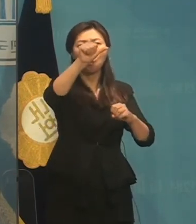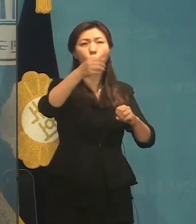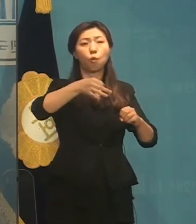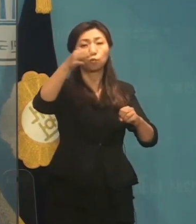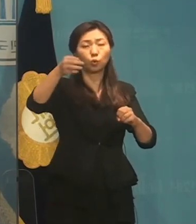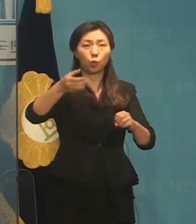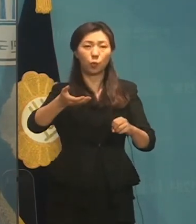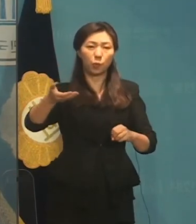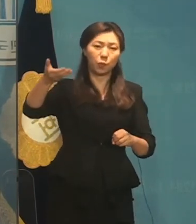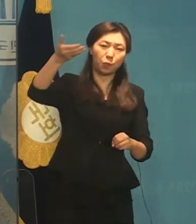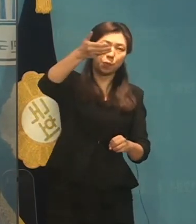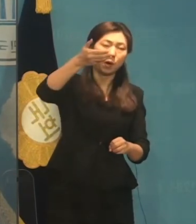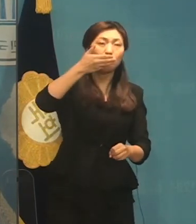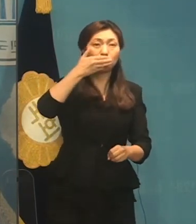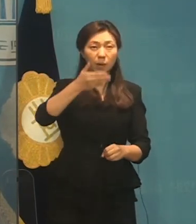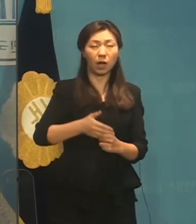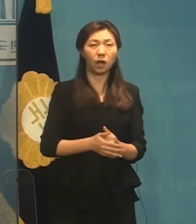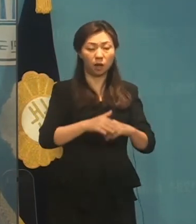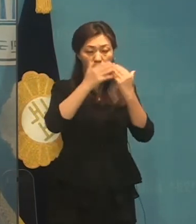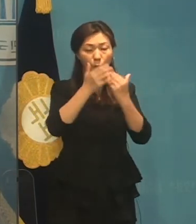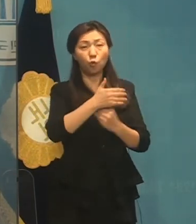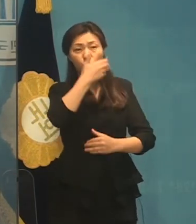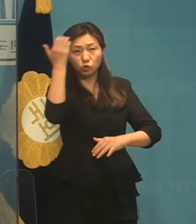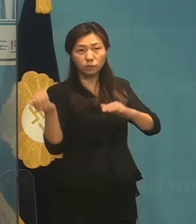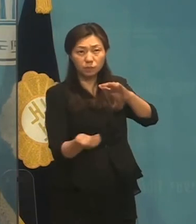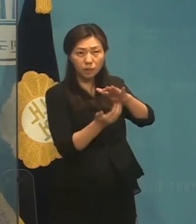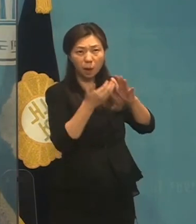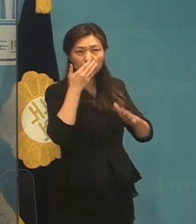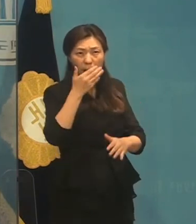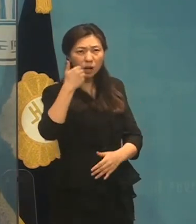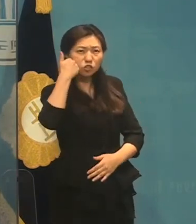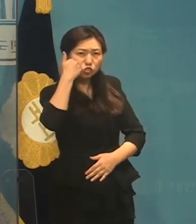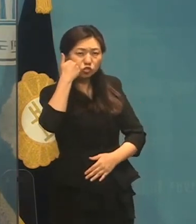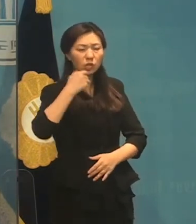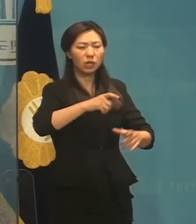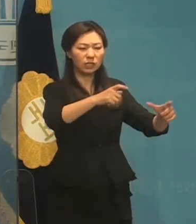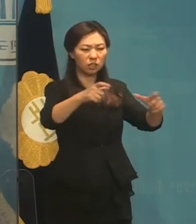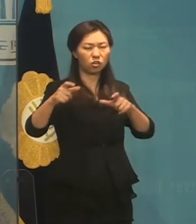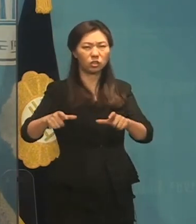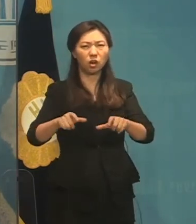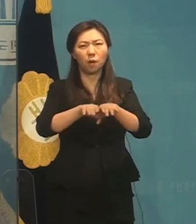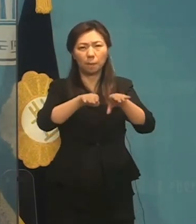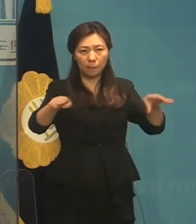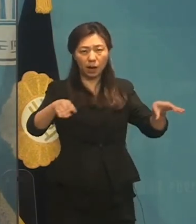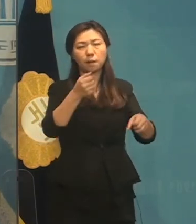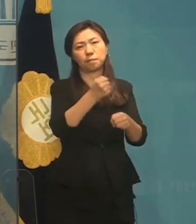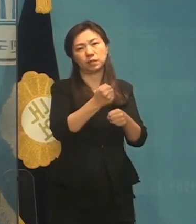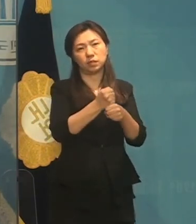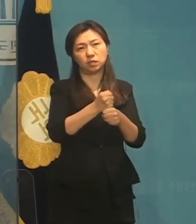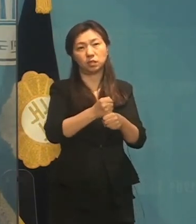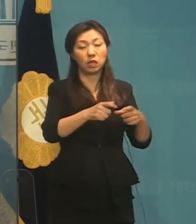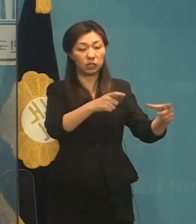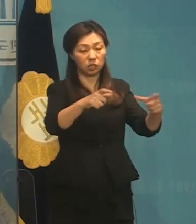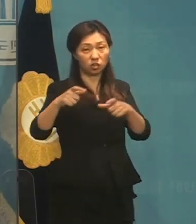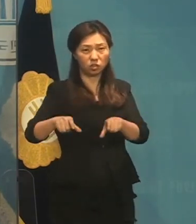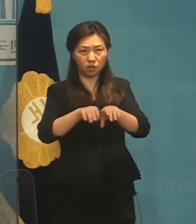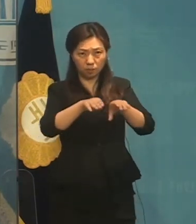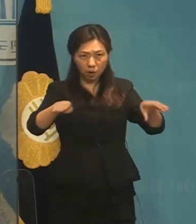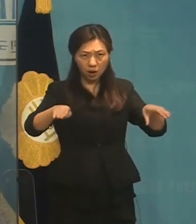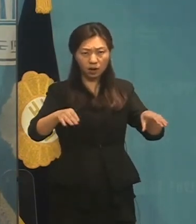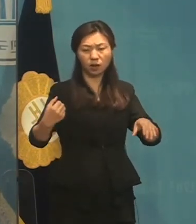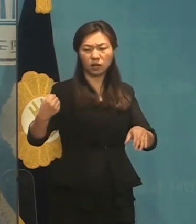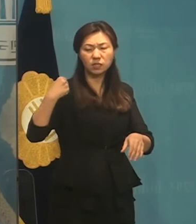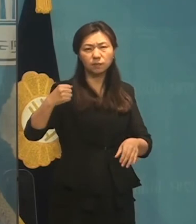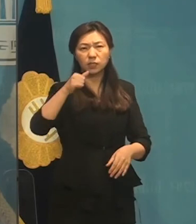수 있습니다. 이 모든 꿈은 오직 근행국권에 달려 있습니다. 근행국권을 강력하게 추진할 대통령에게